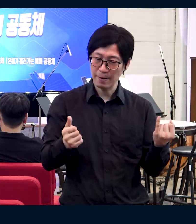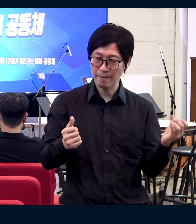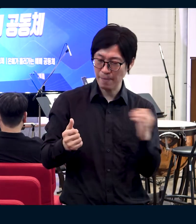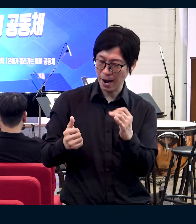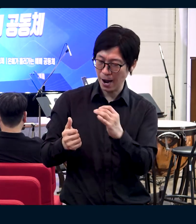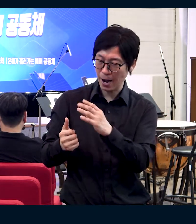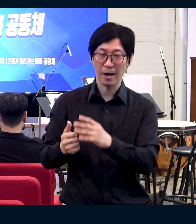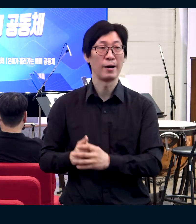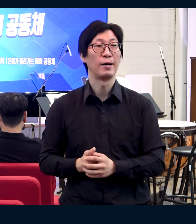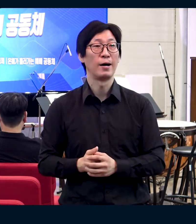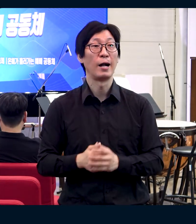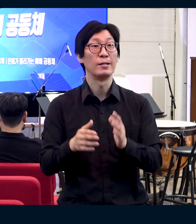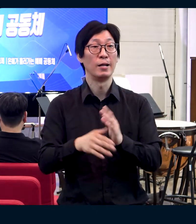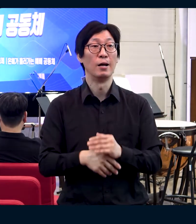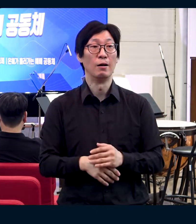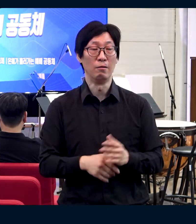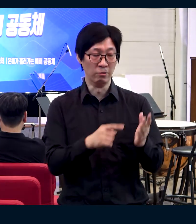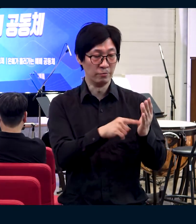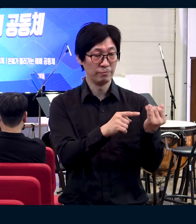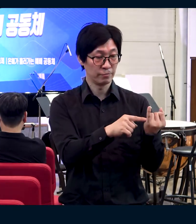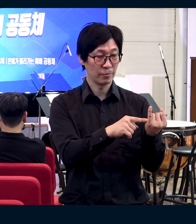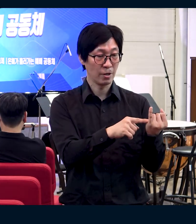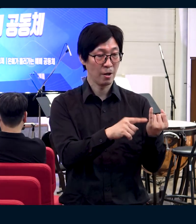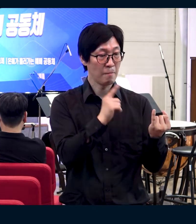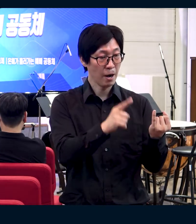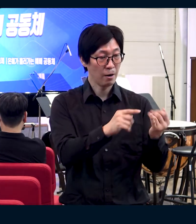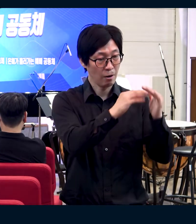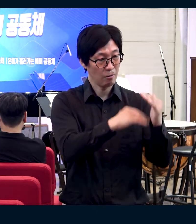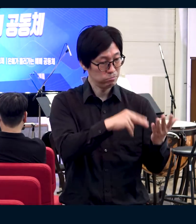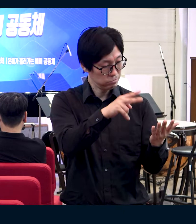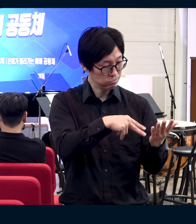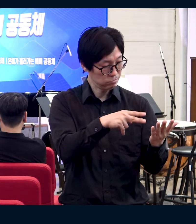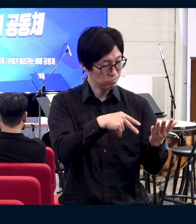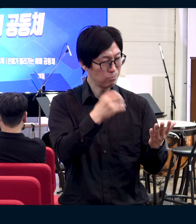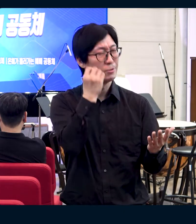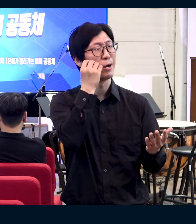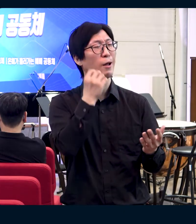그런데 사실 그 사례의 말을 들어보면요, 이거 말이 안 되는 이야기죠.